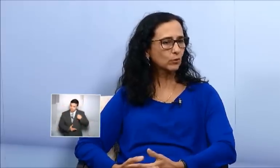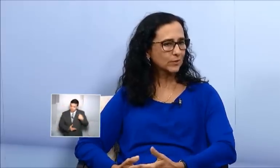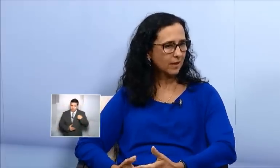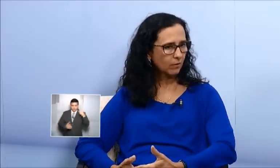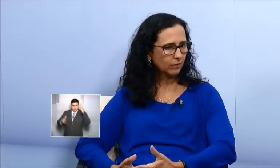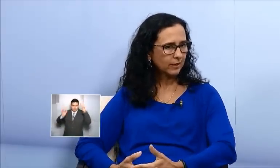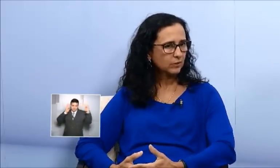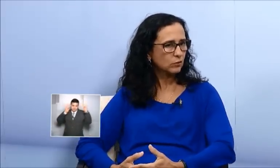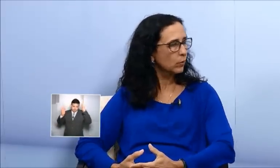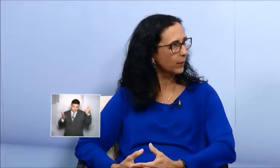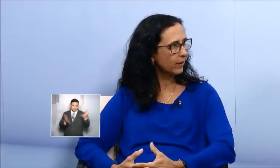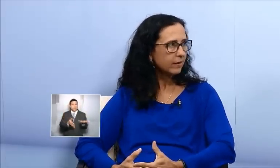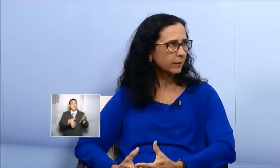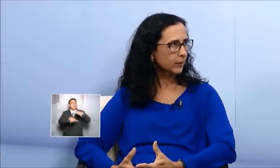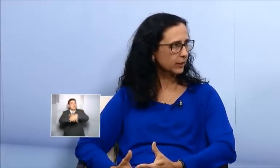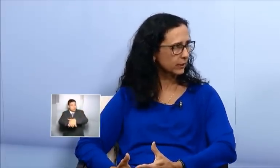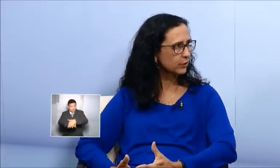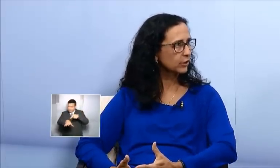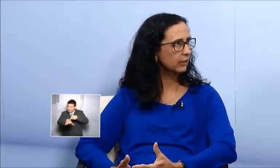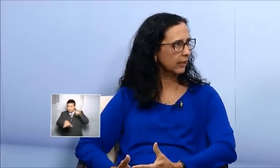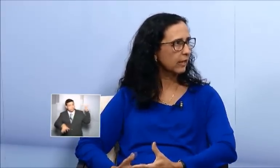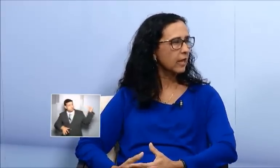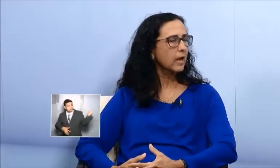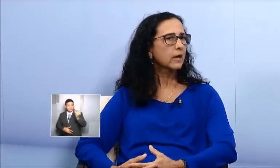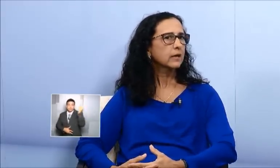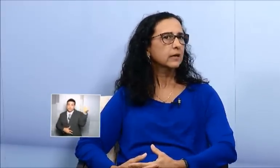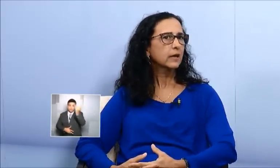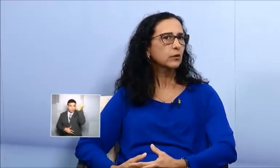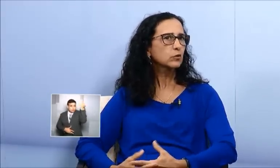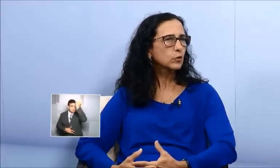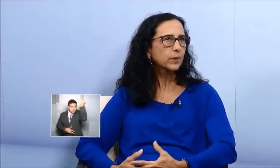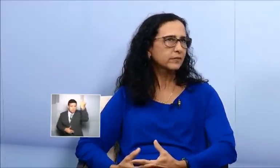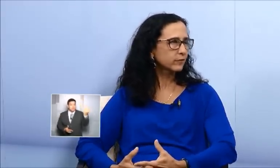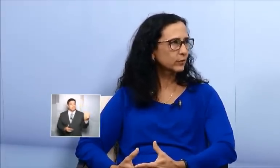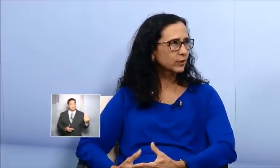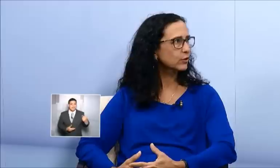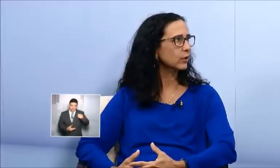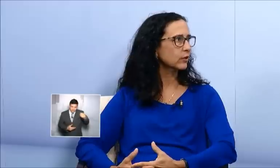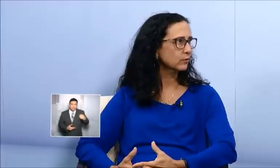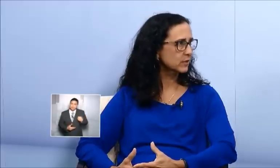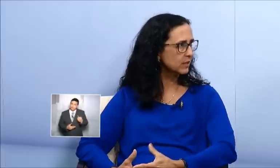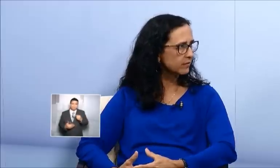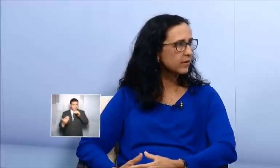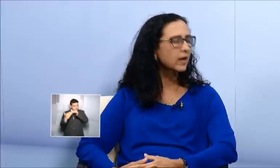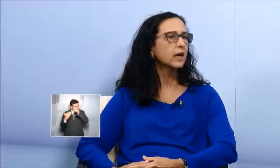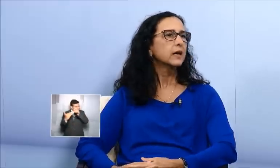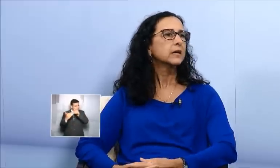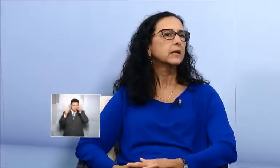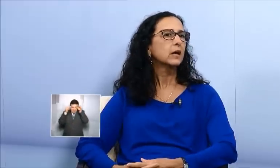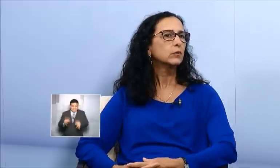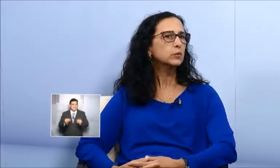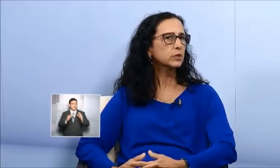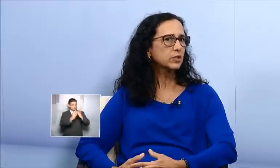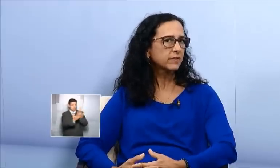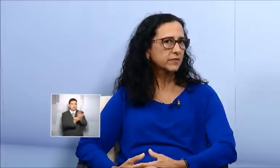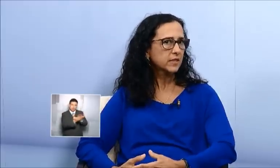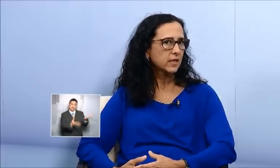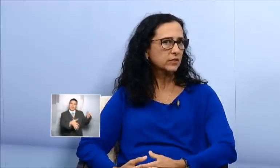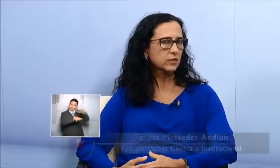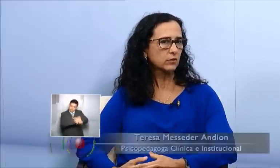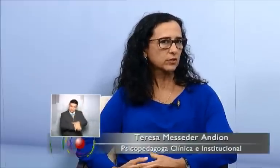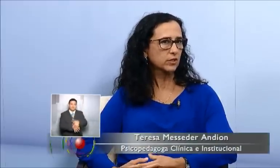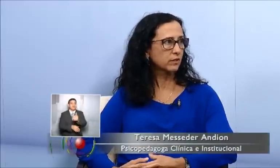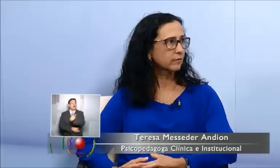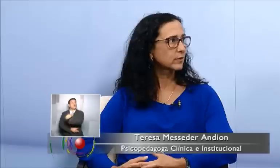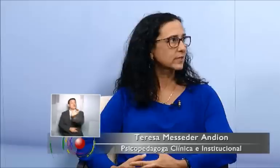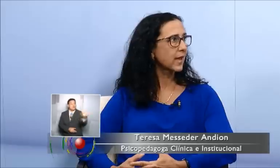essa inclusão, ela é super importante, né? Eu sou super a favor da escola inclusiva. O número de